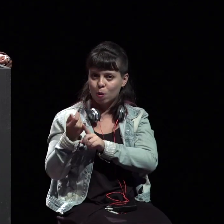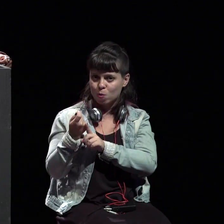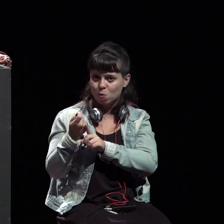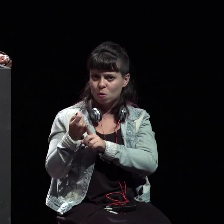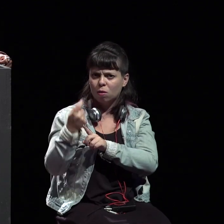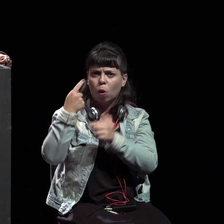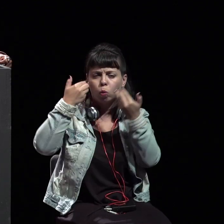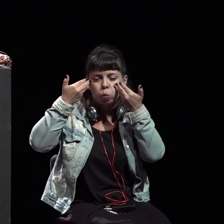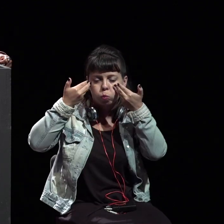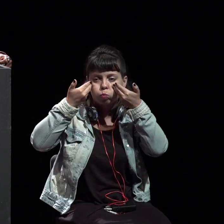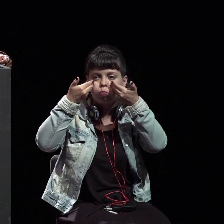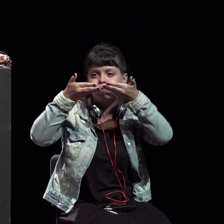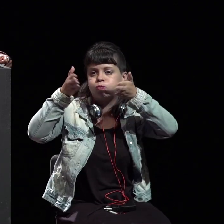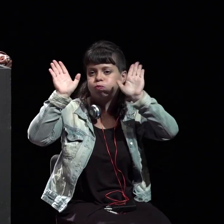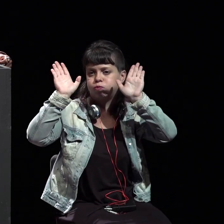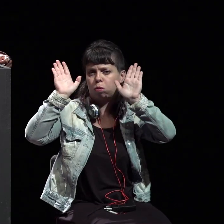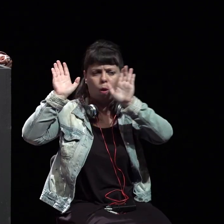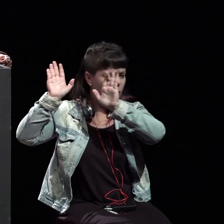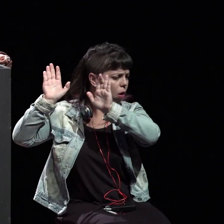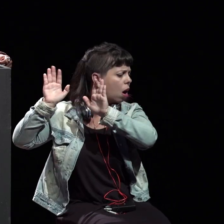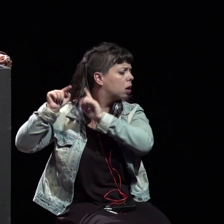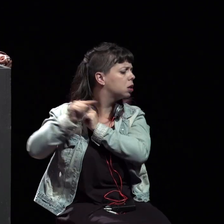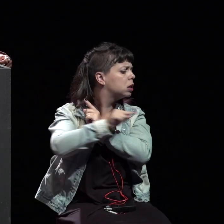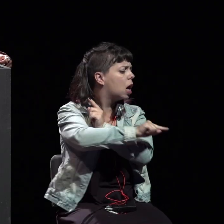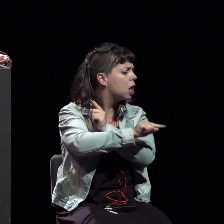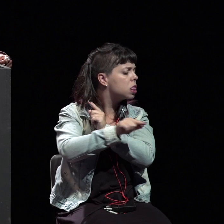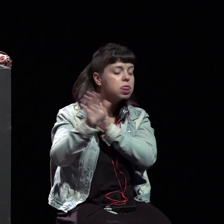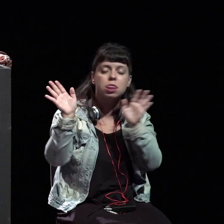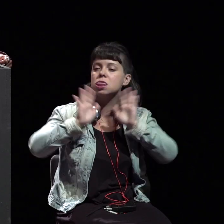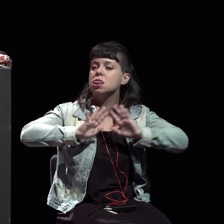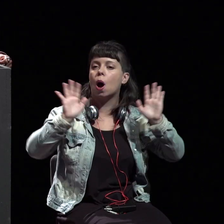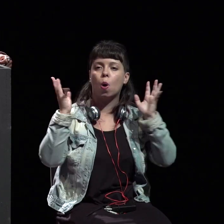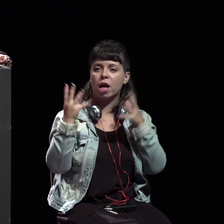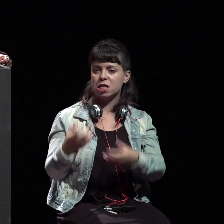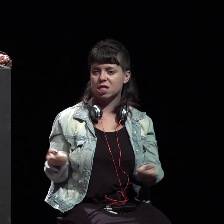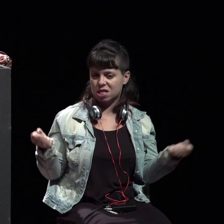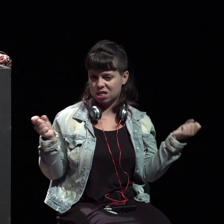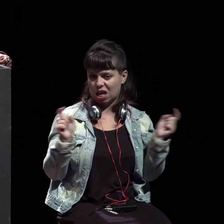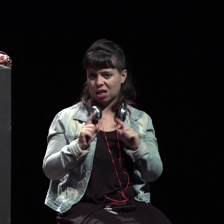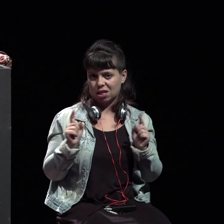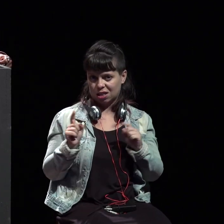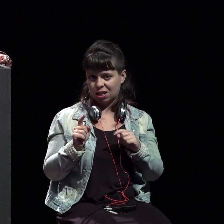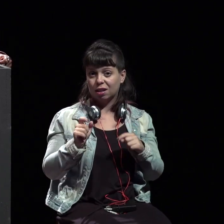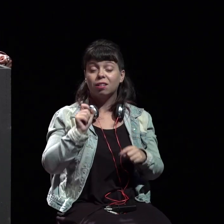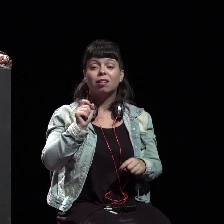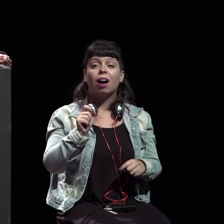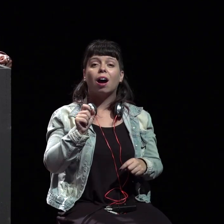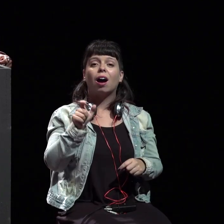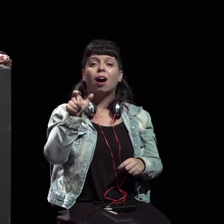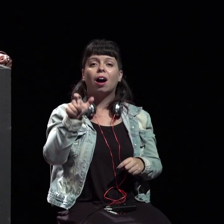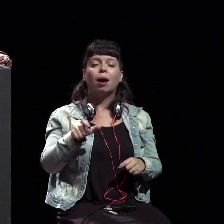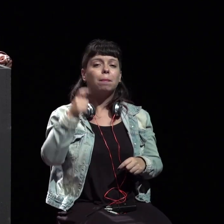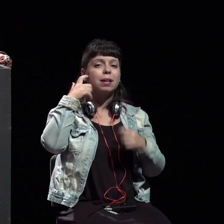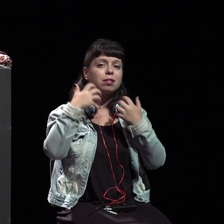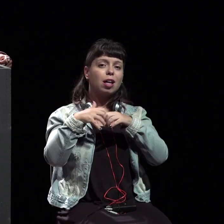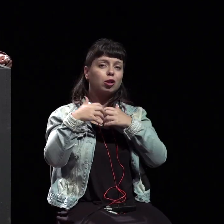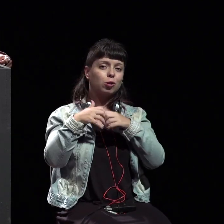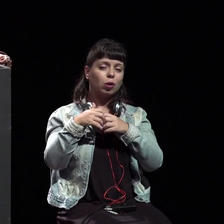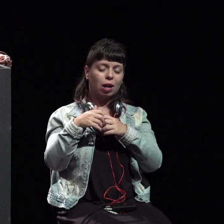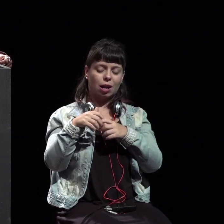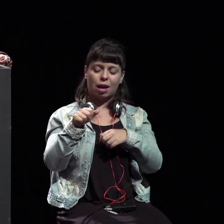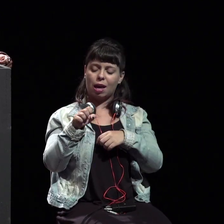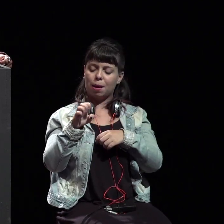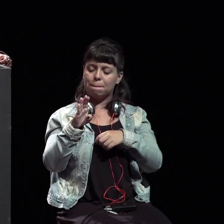insurgência do olhar, para esse olhar opositor, como bem disse a pensadora e ativista Bell